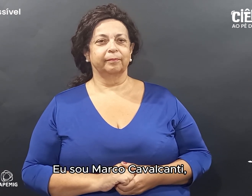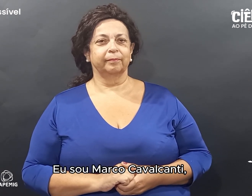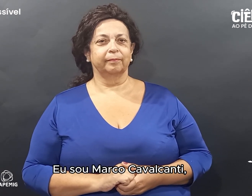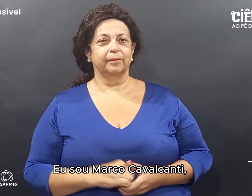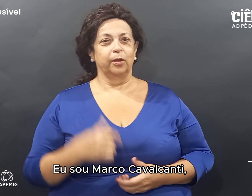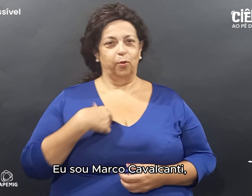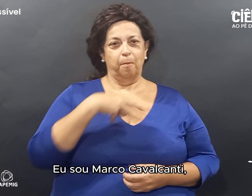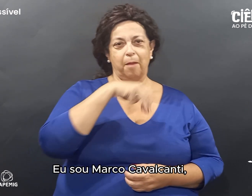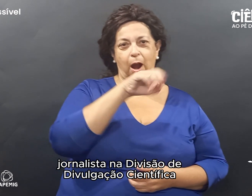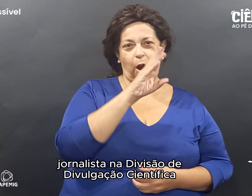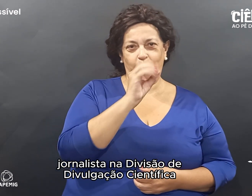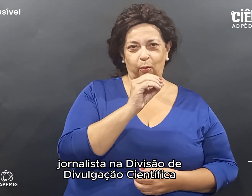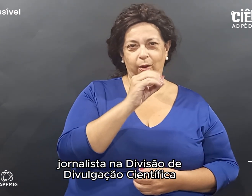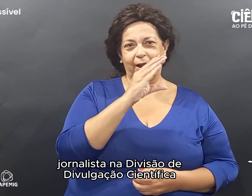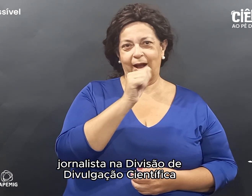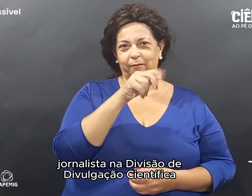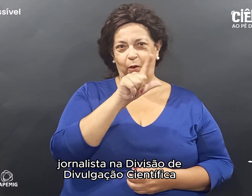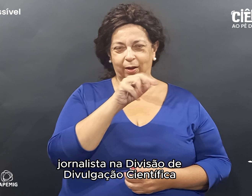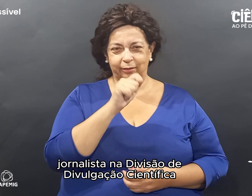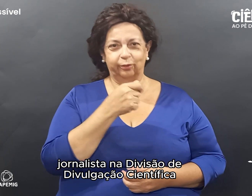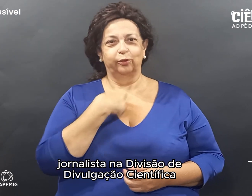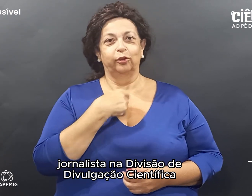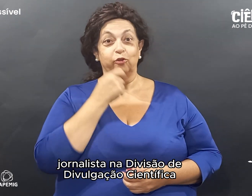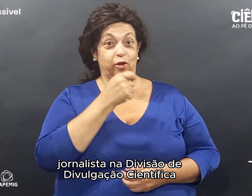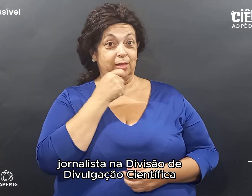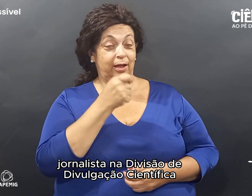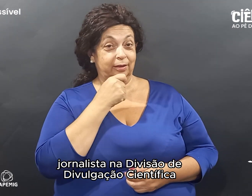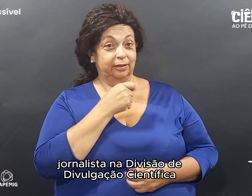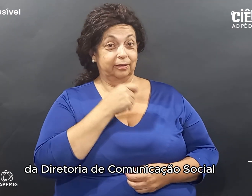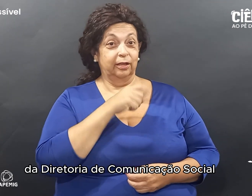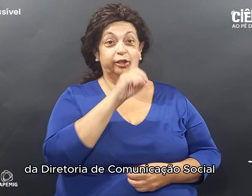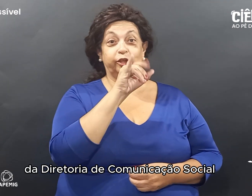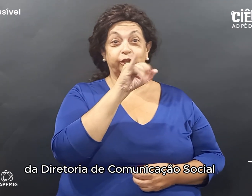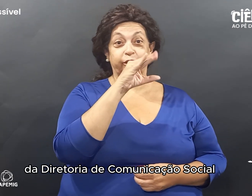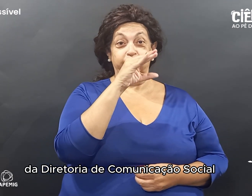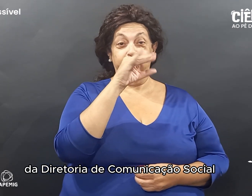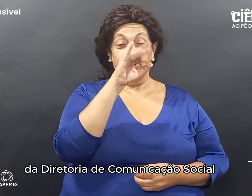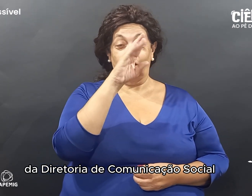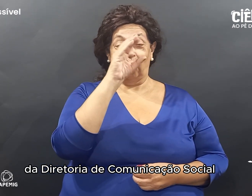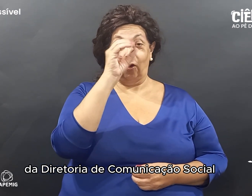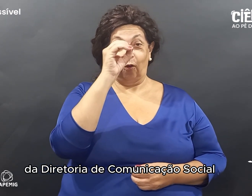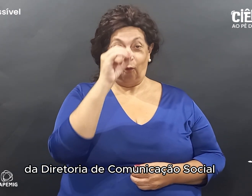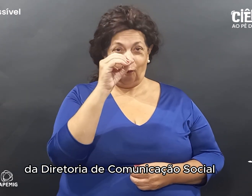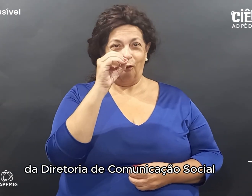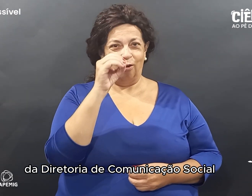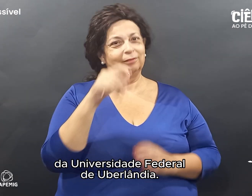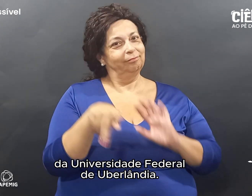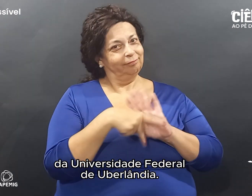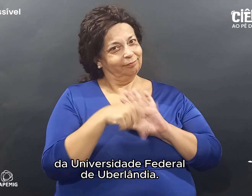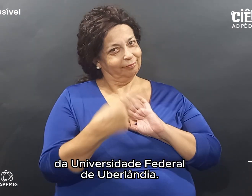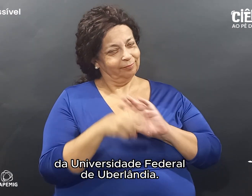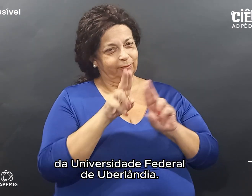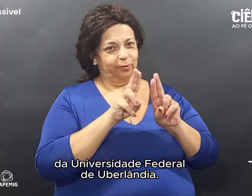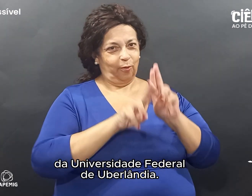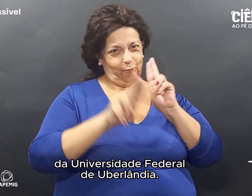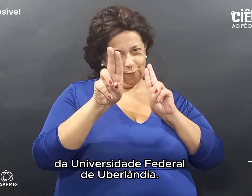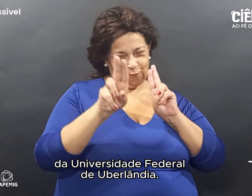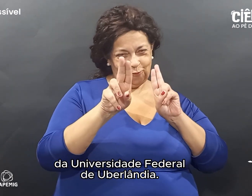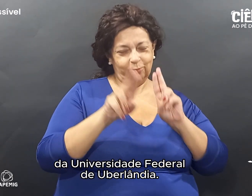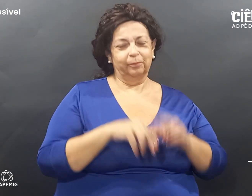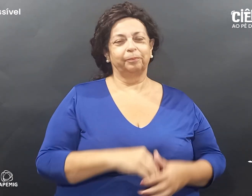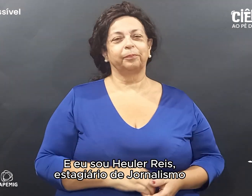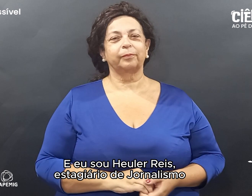Eu sou Marco Cavalcante, jornalista na Divisão de Divulgação Científica da Diretoria de Comunicação Social da Universidade Federal